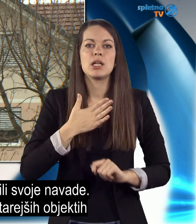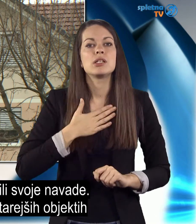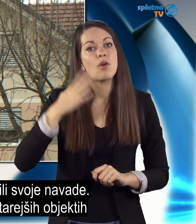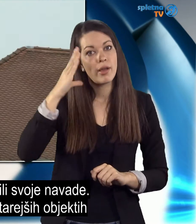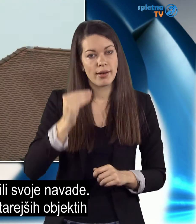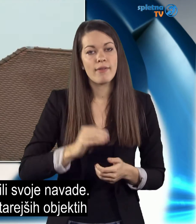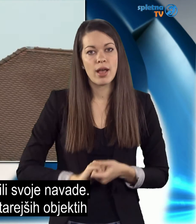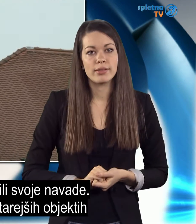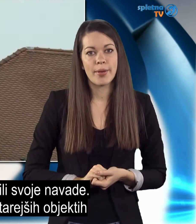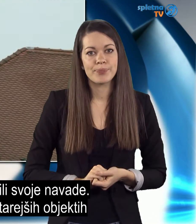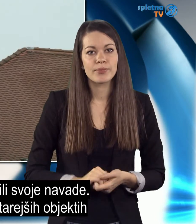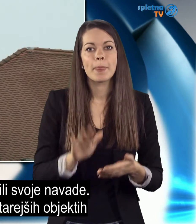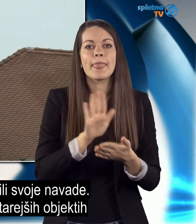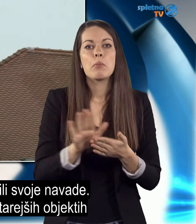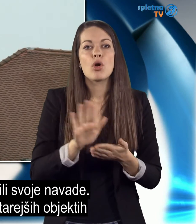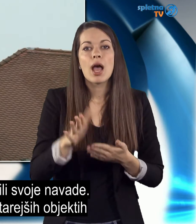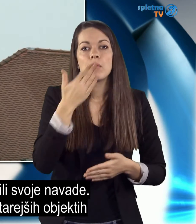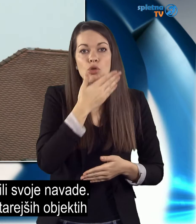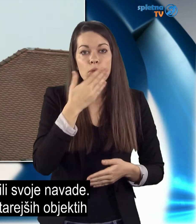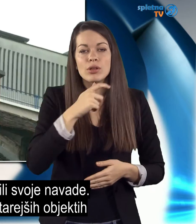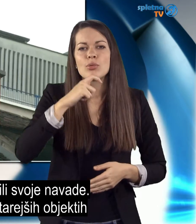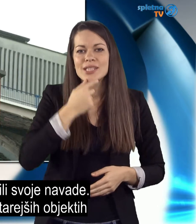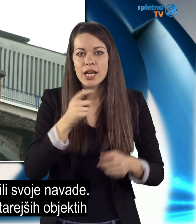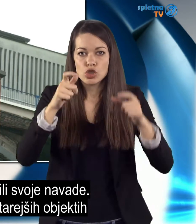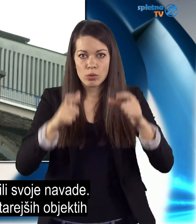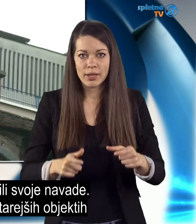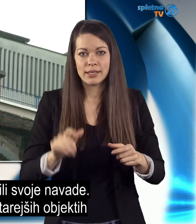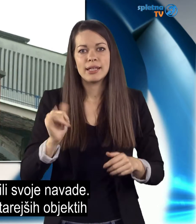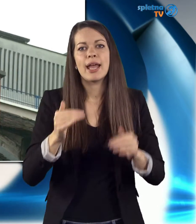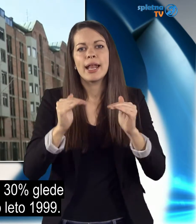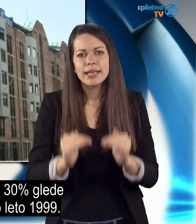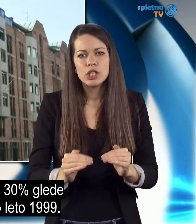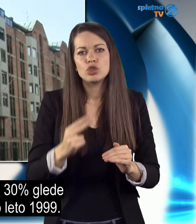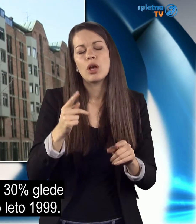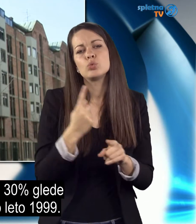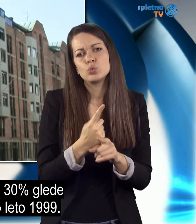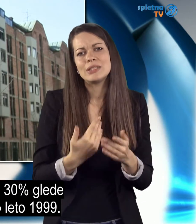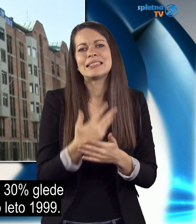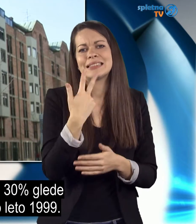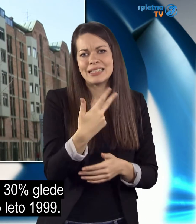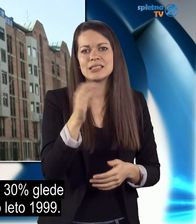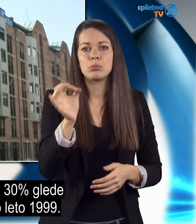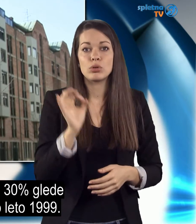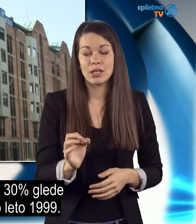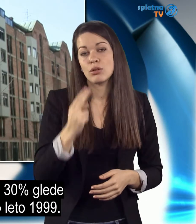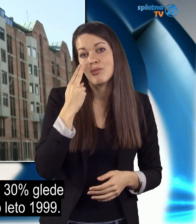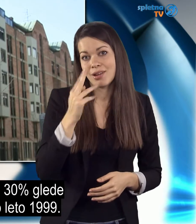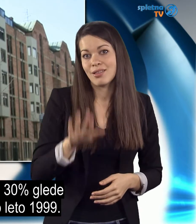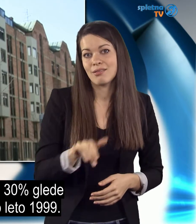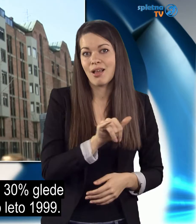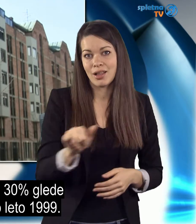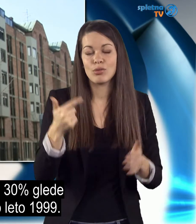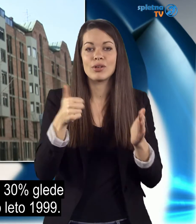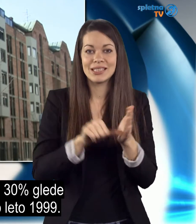spremenili svoje navade. Poraba toplote v starejših objektih je nižja tudi za 30% glede